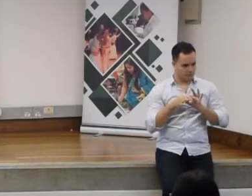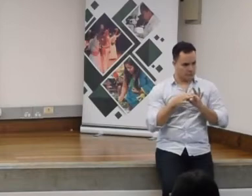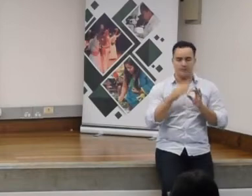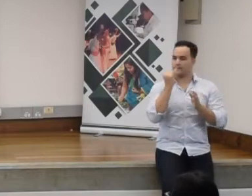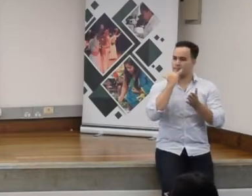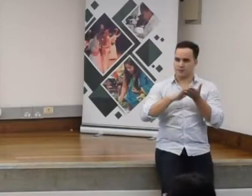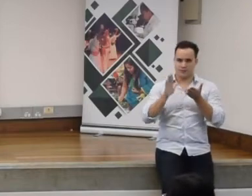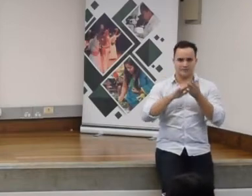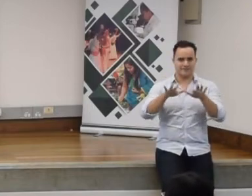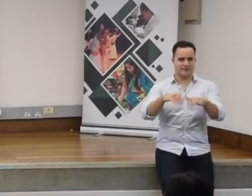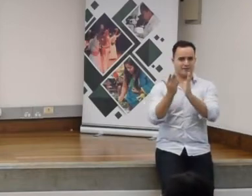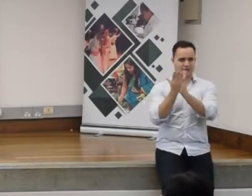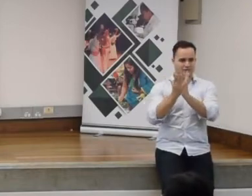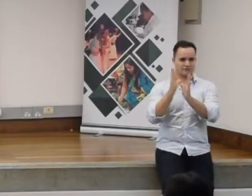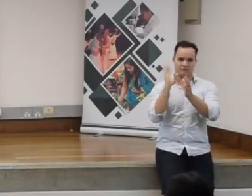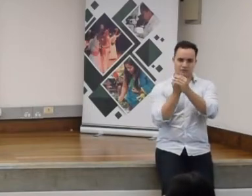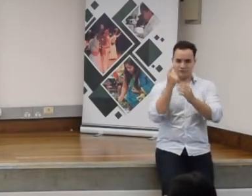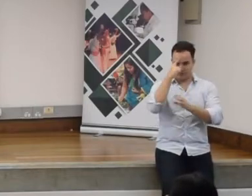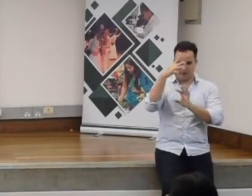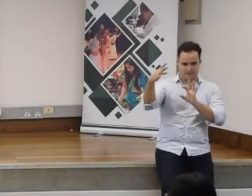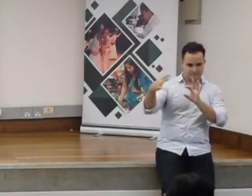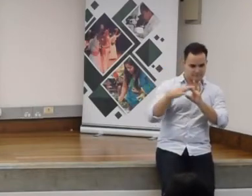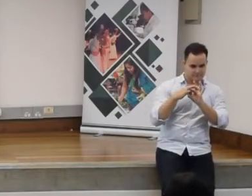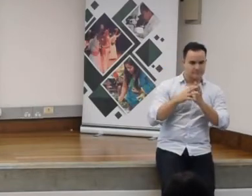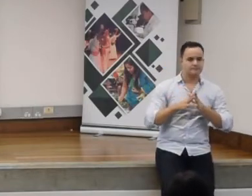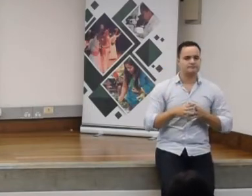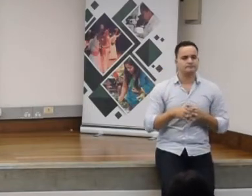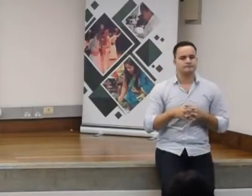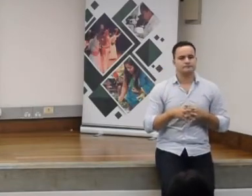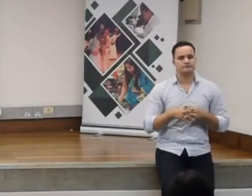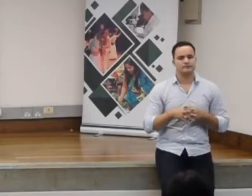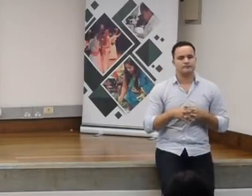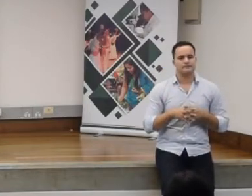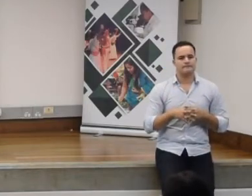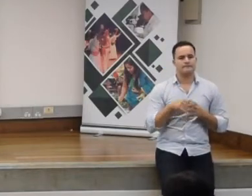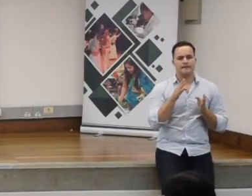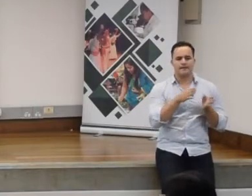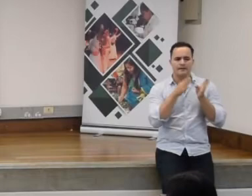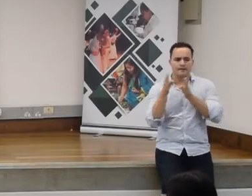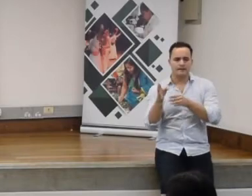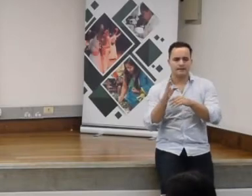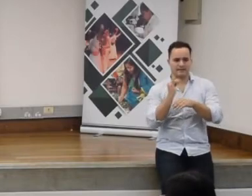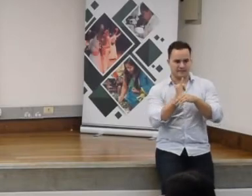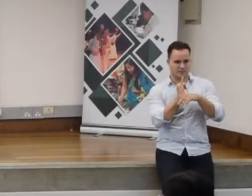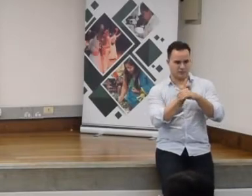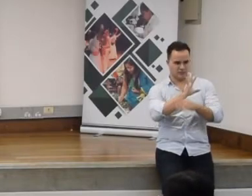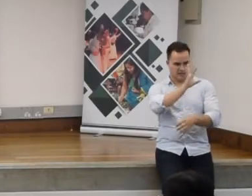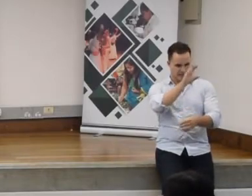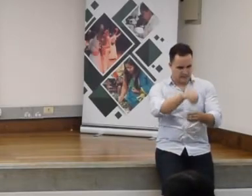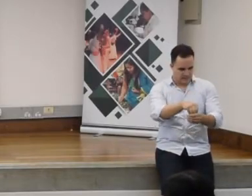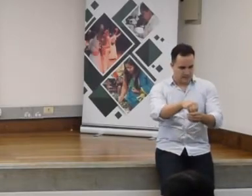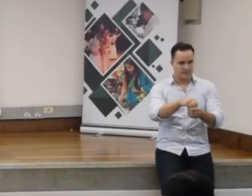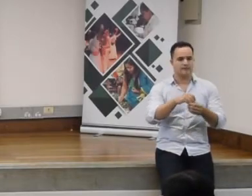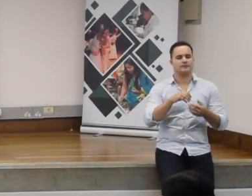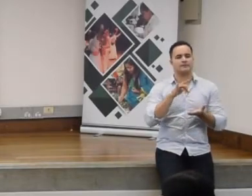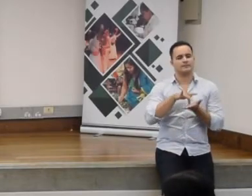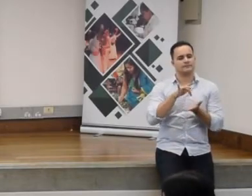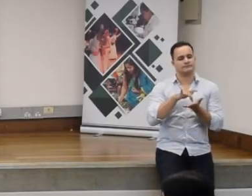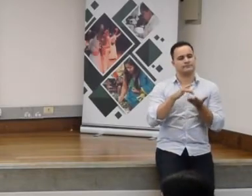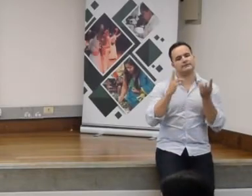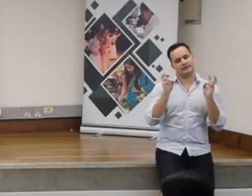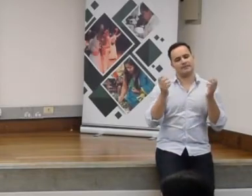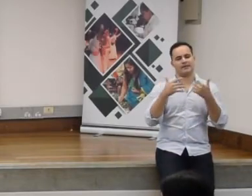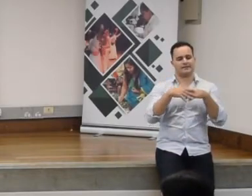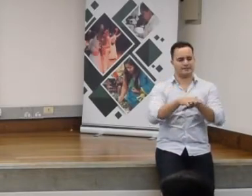Educación, en la línea de educación inclusiva, y en lo interinstitucional la participación de la red de tutorías,